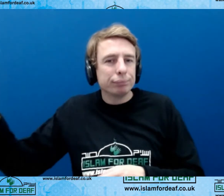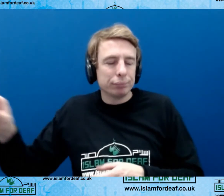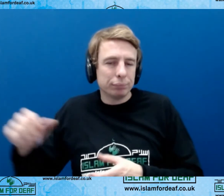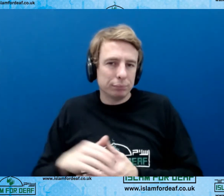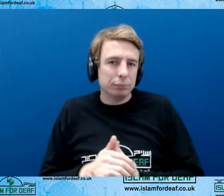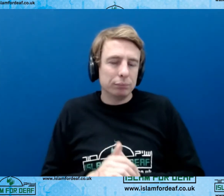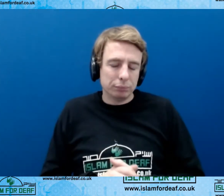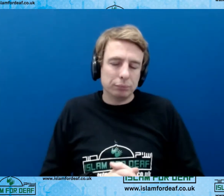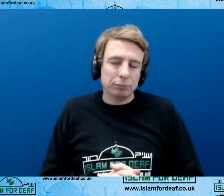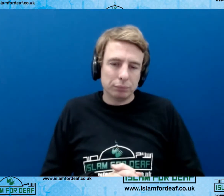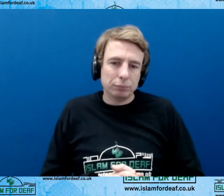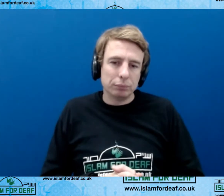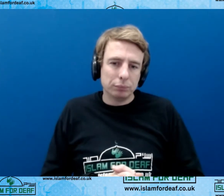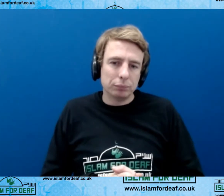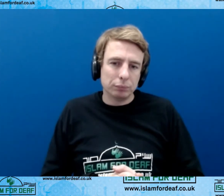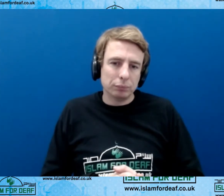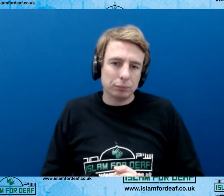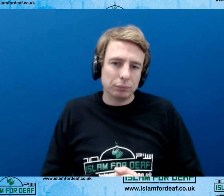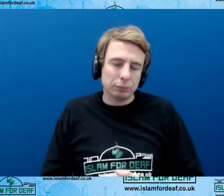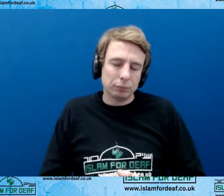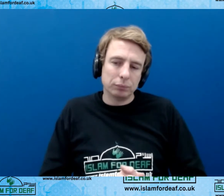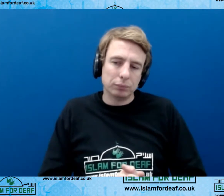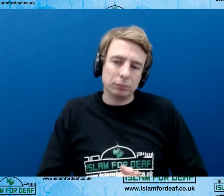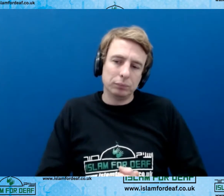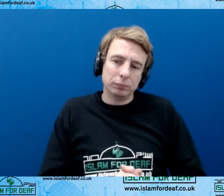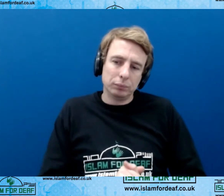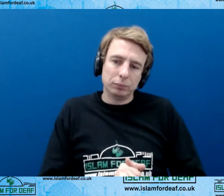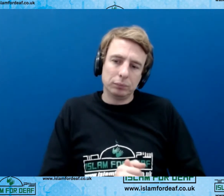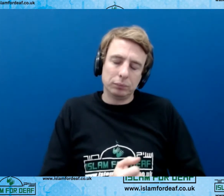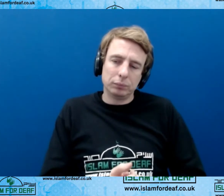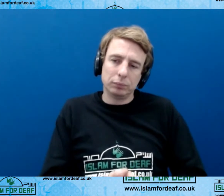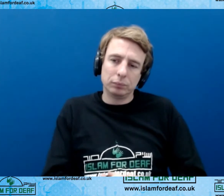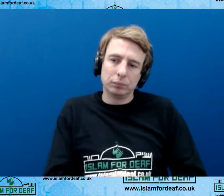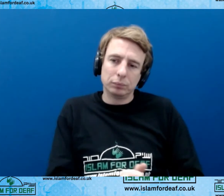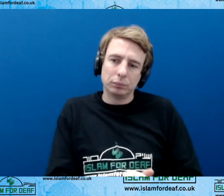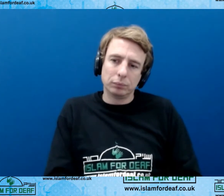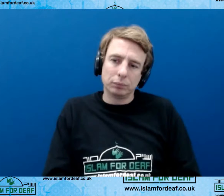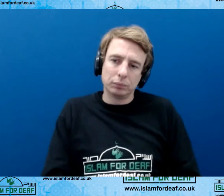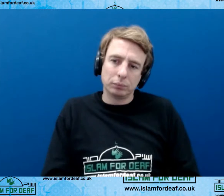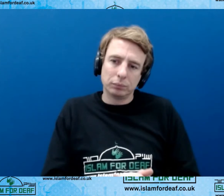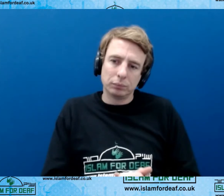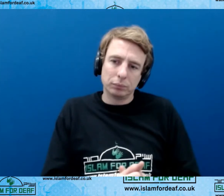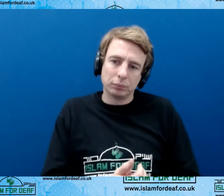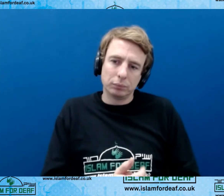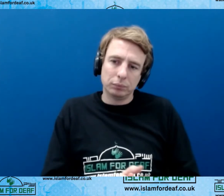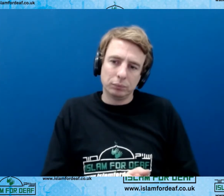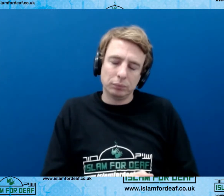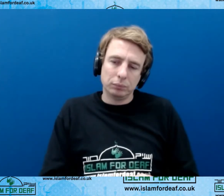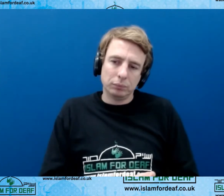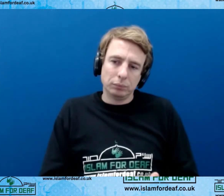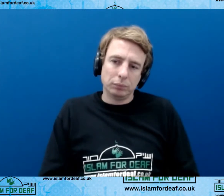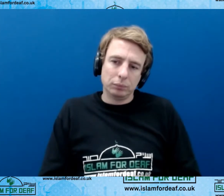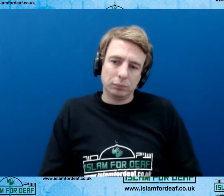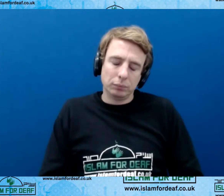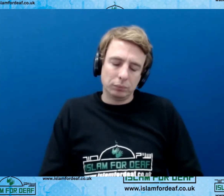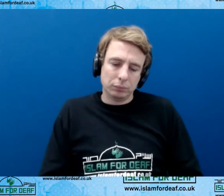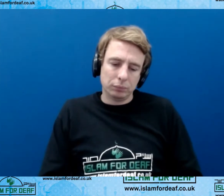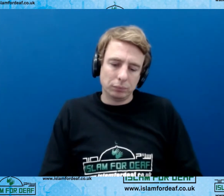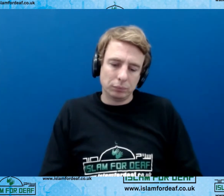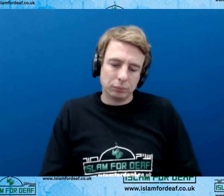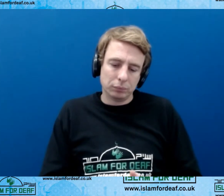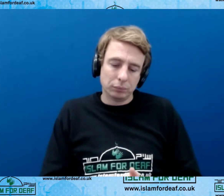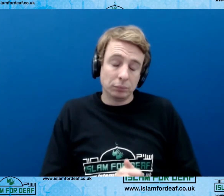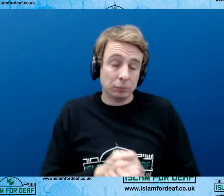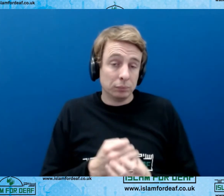الشيء الكثير شيخنا أو الخير الكثير؟ الخير الكثير، نعم، والعظيم. أثابكم الله. And it's also been said